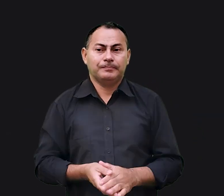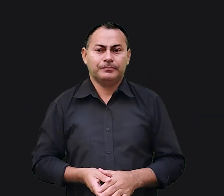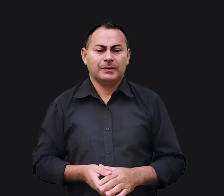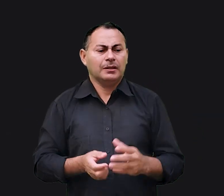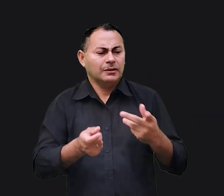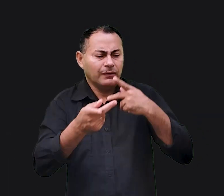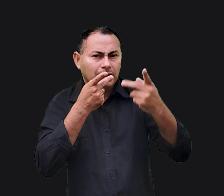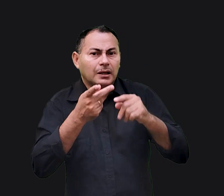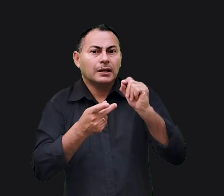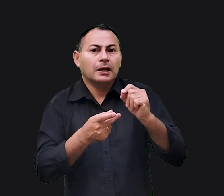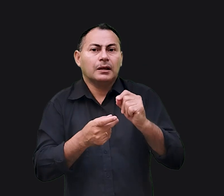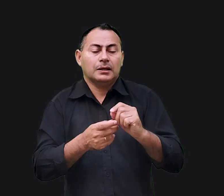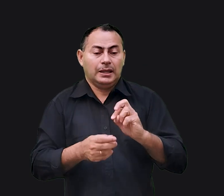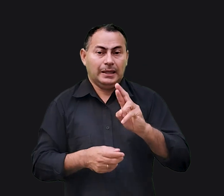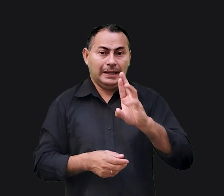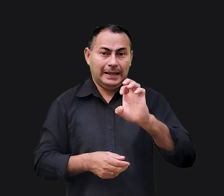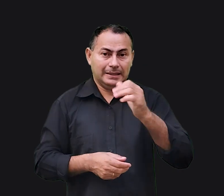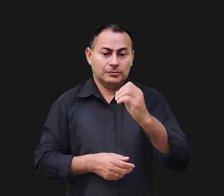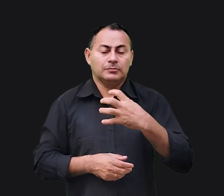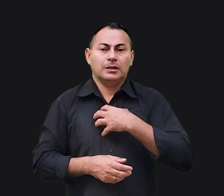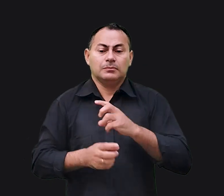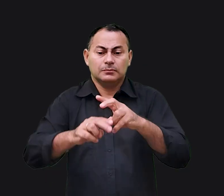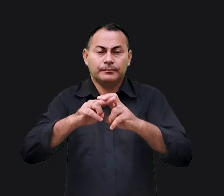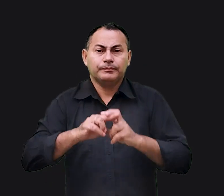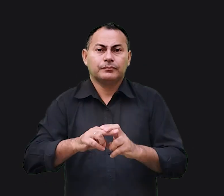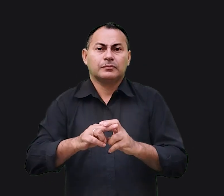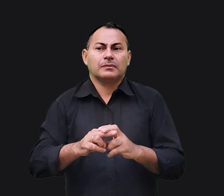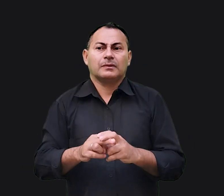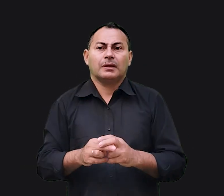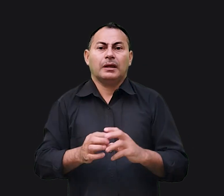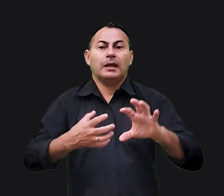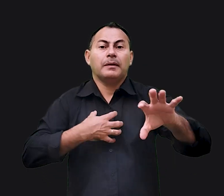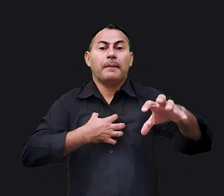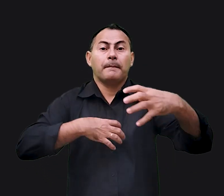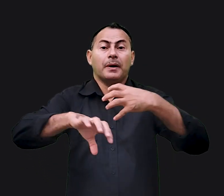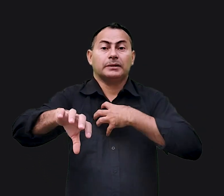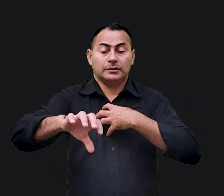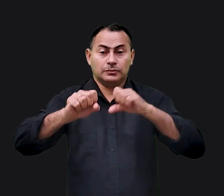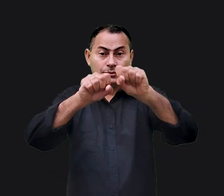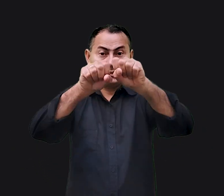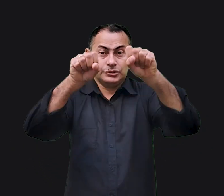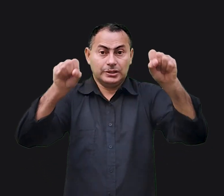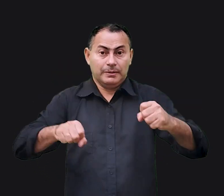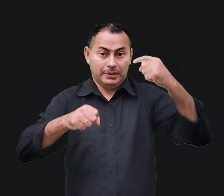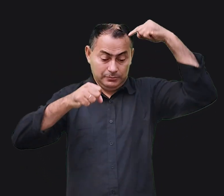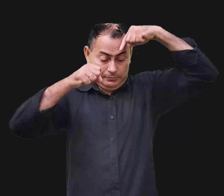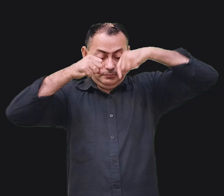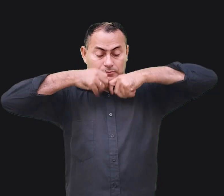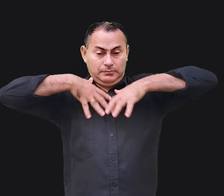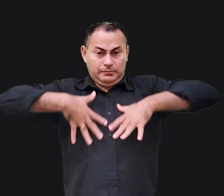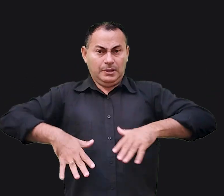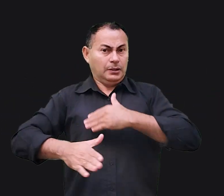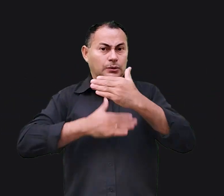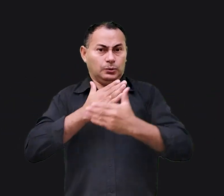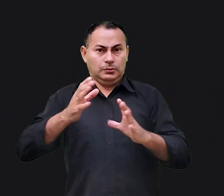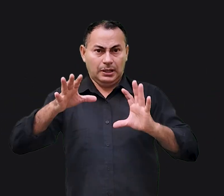Eles me disseram que aquela reação era causada pela empatia do sistema nervoso. Tudo está